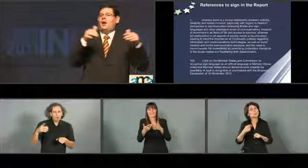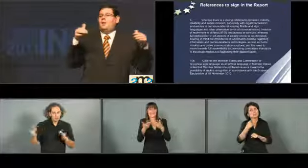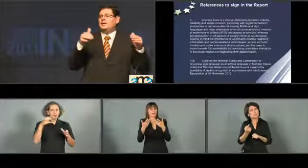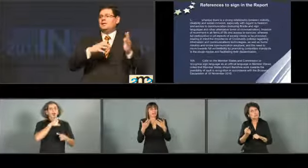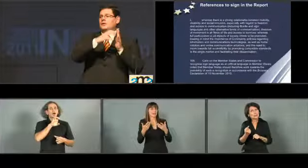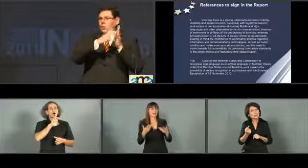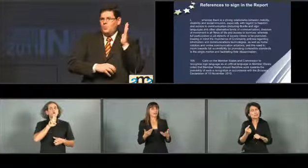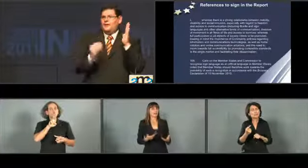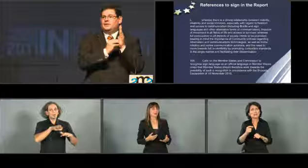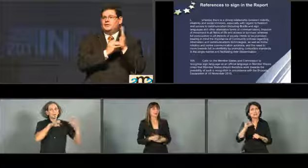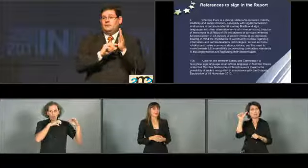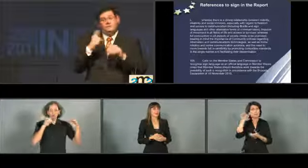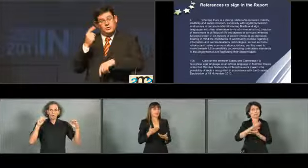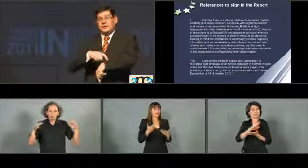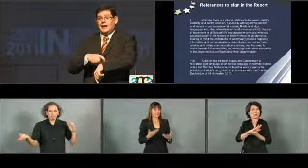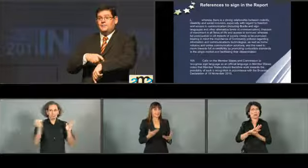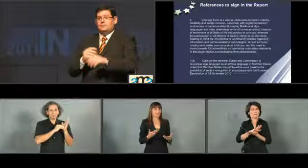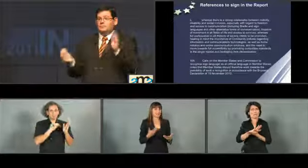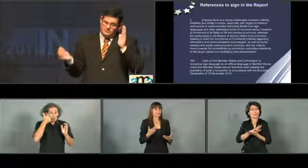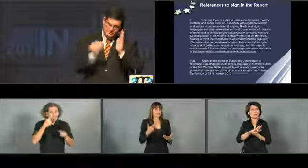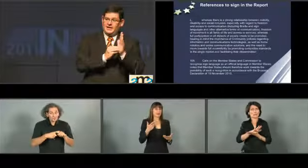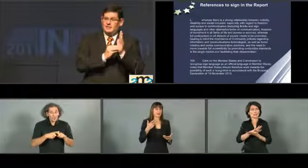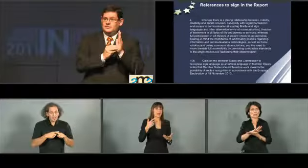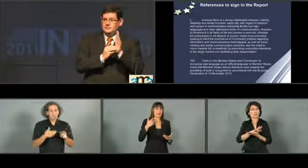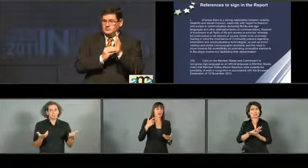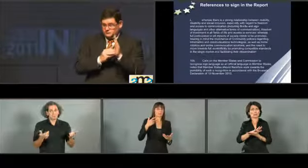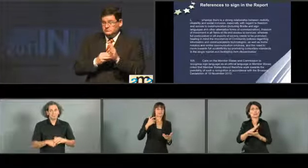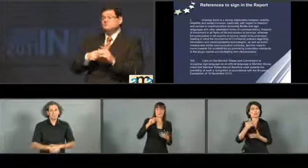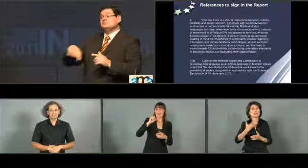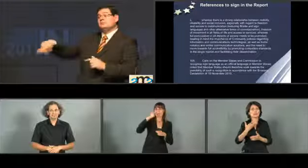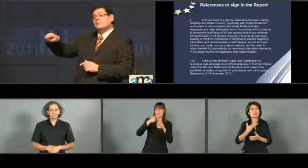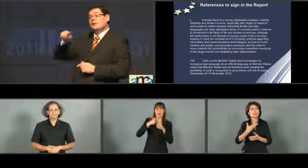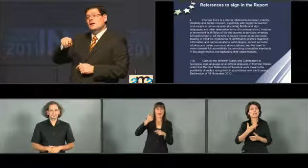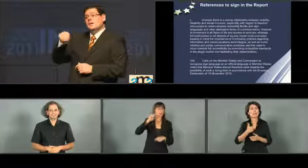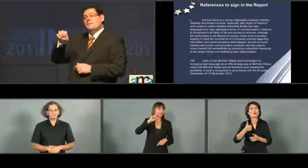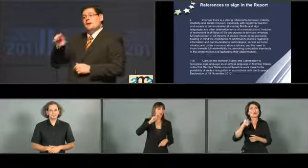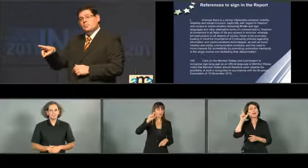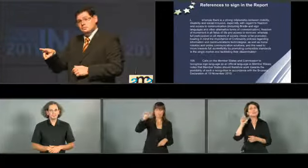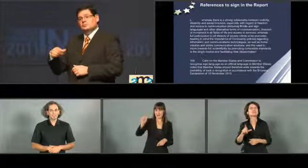qu'il y a une personne sourde rapporteur qui fait une proposition au Parlement